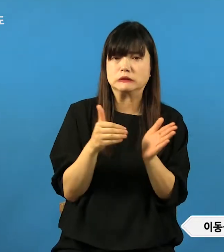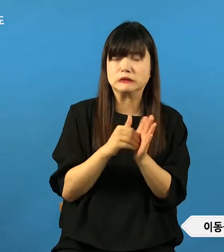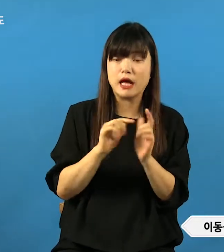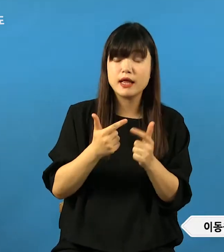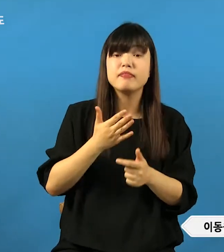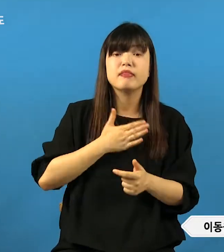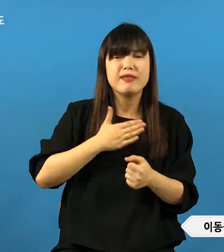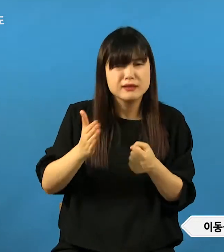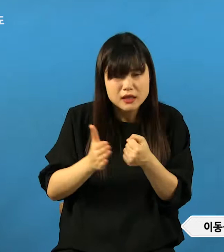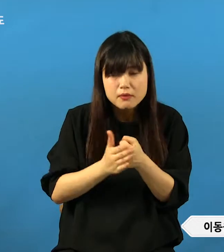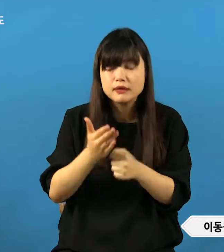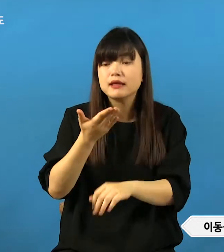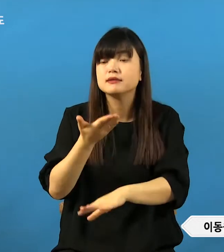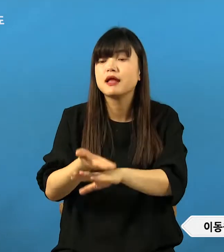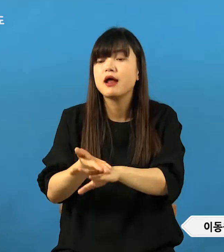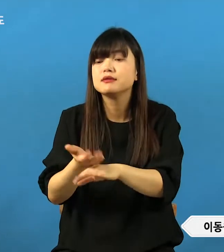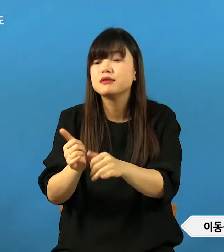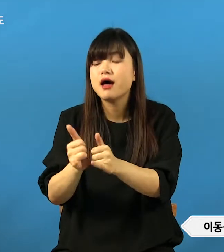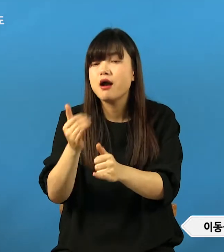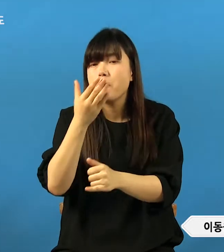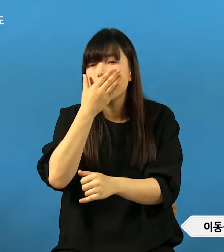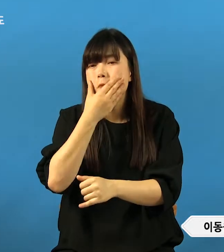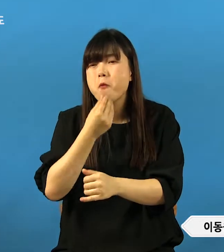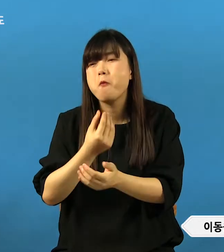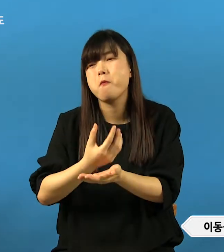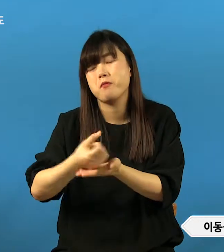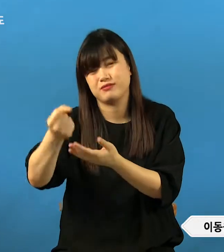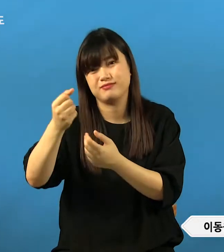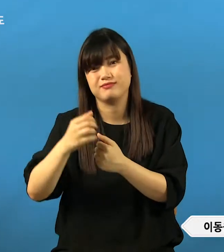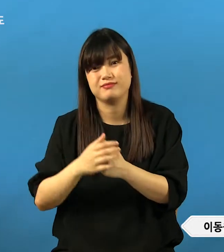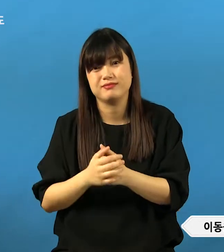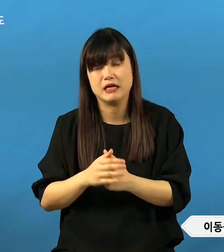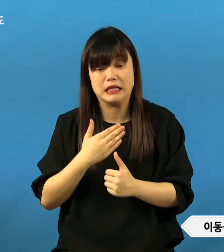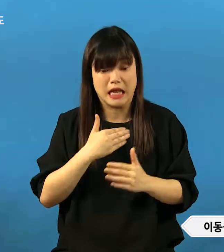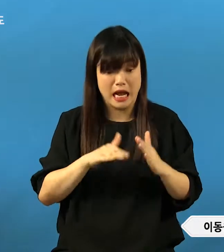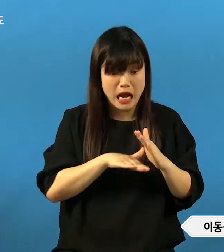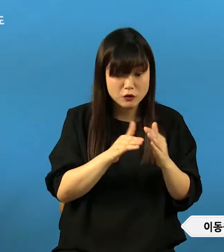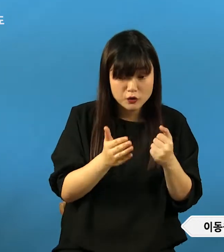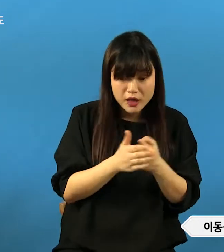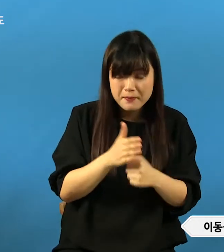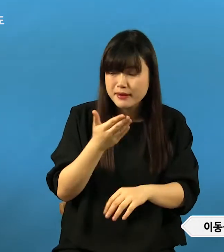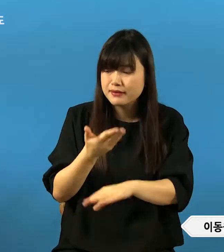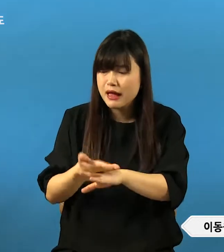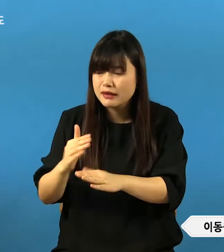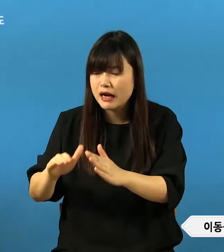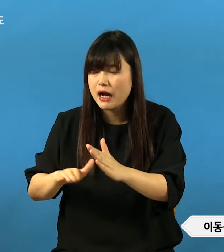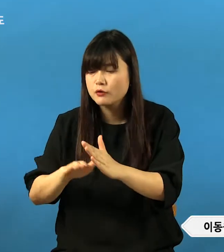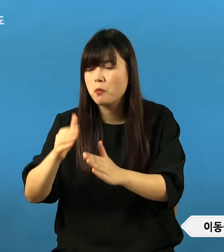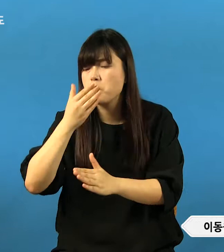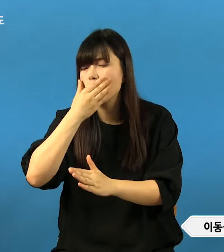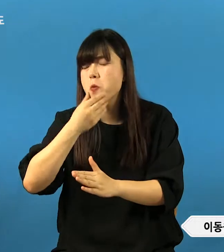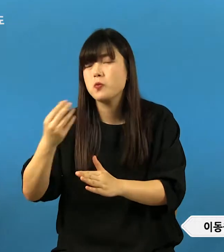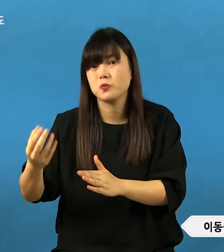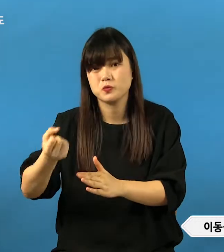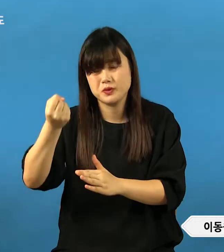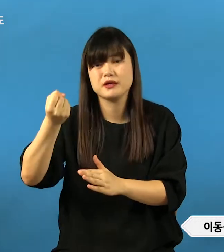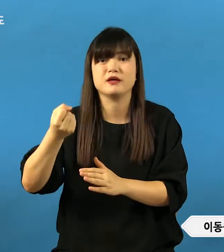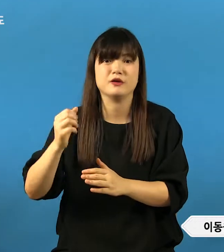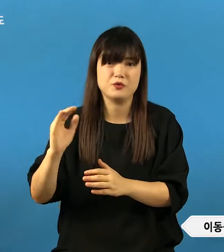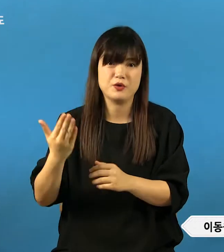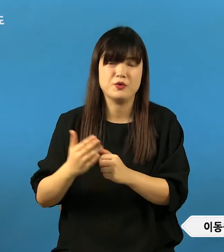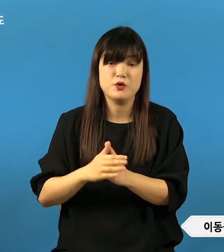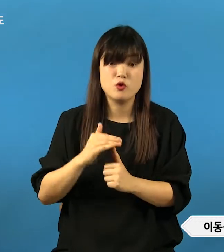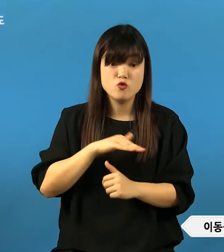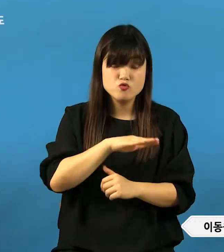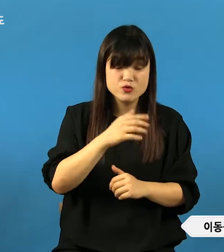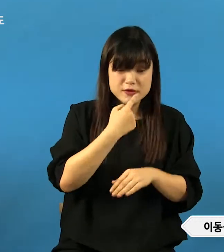아니라 나 때문에 다른 사람이 복을 받고 내 가정 때문에 다른 가정도 복을 누리고 우리